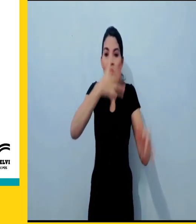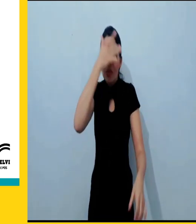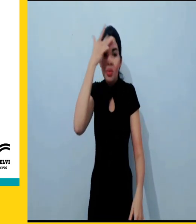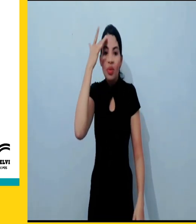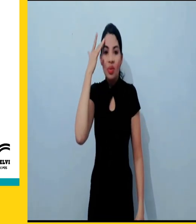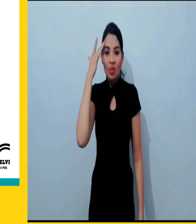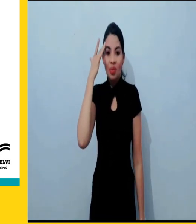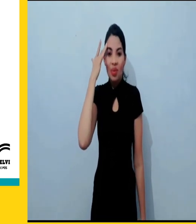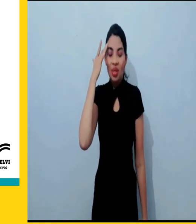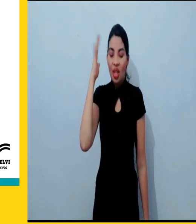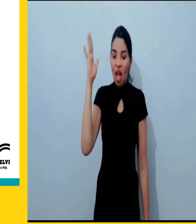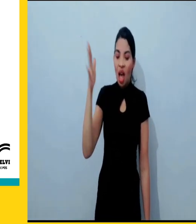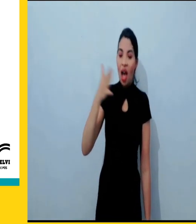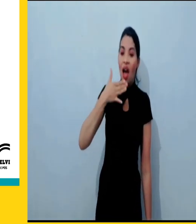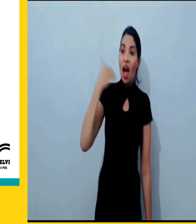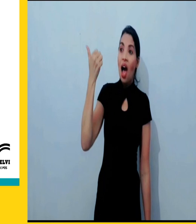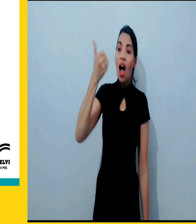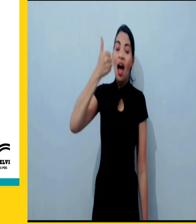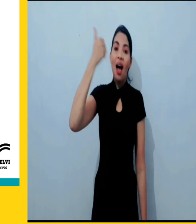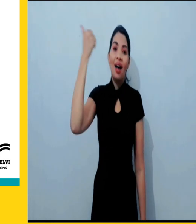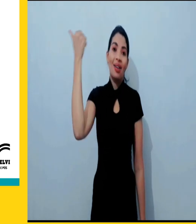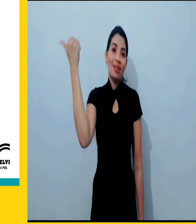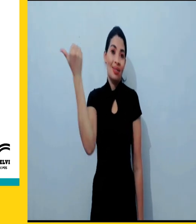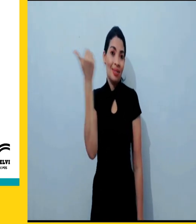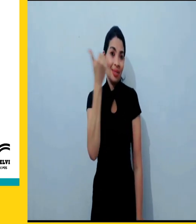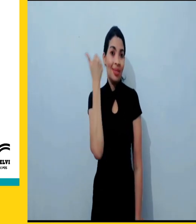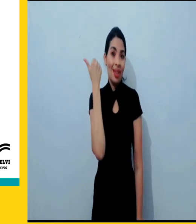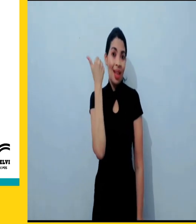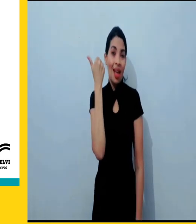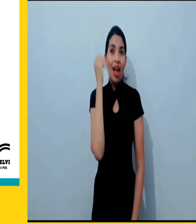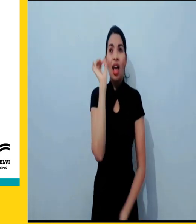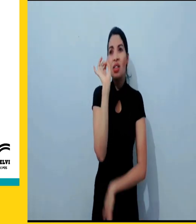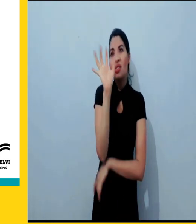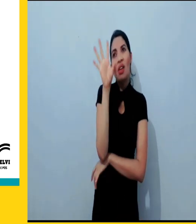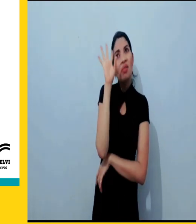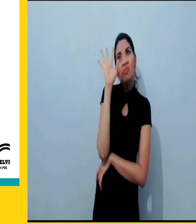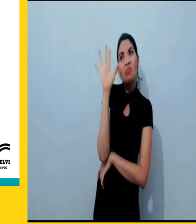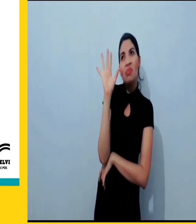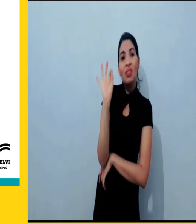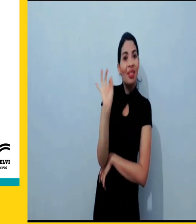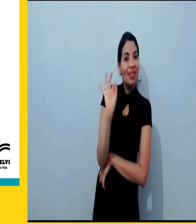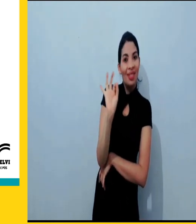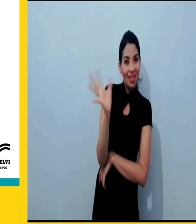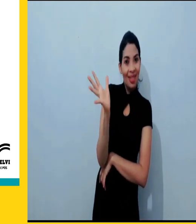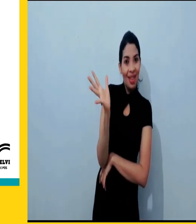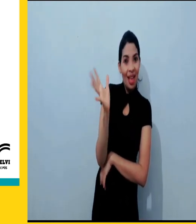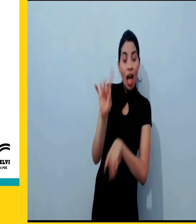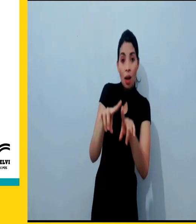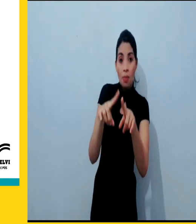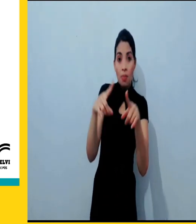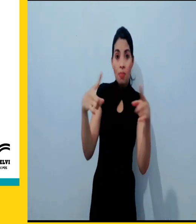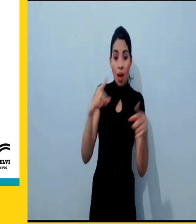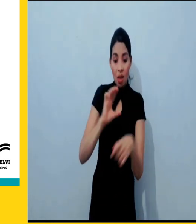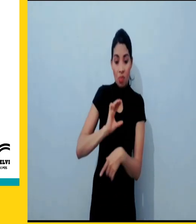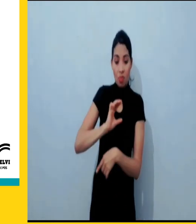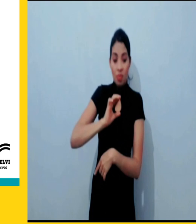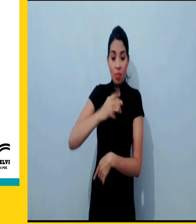transcendam. A utopia pode ter muitos defeitos, mas pelo menos uma